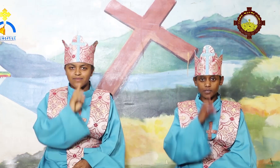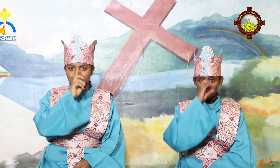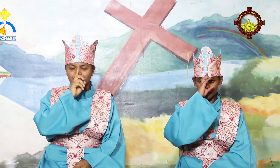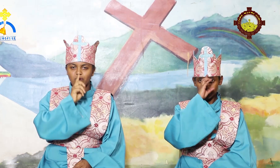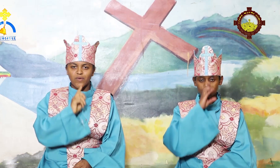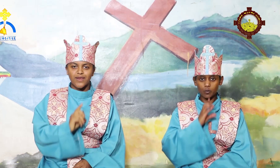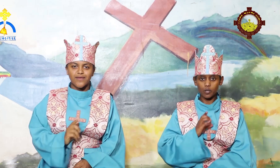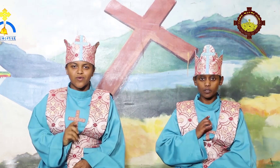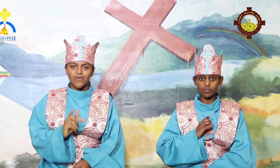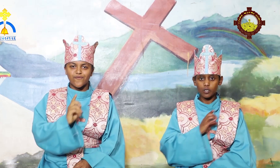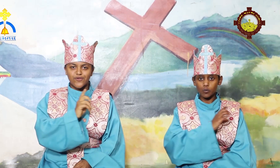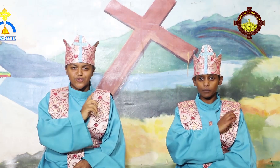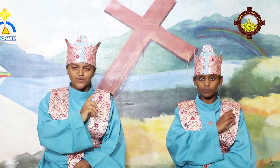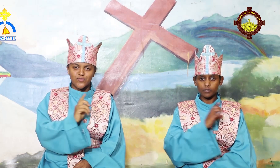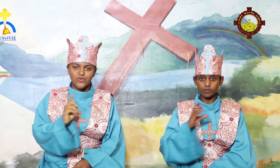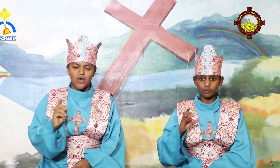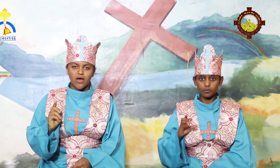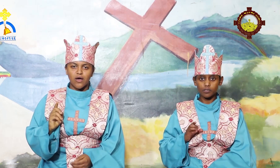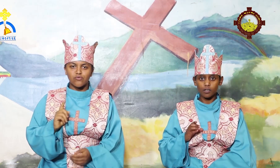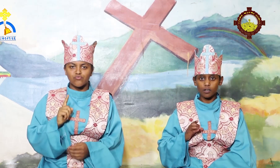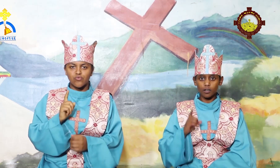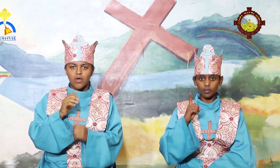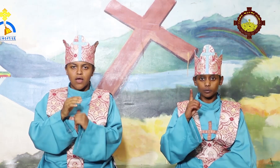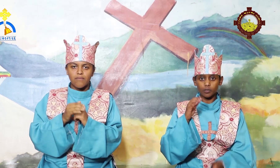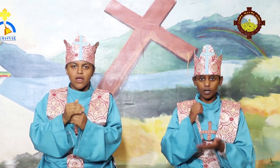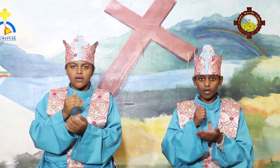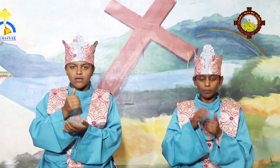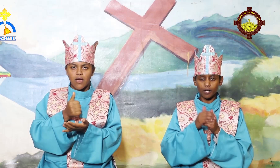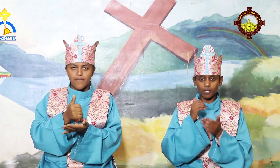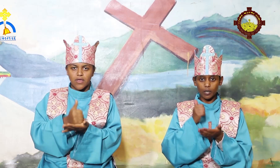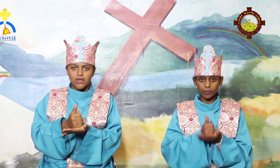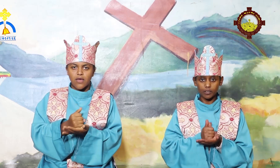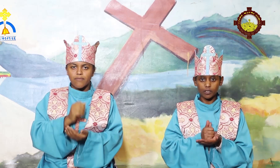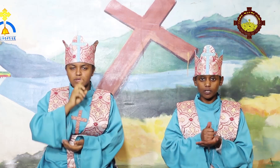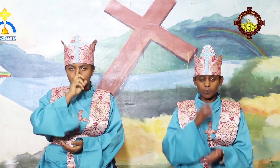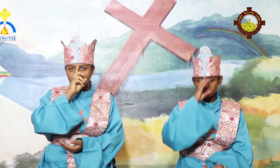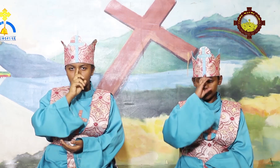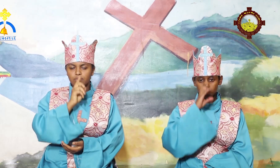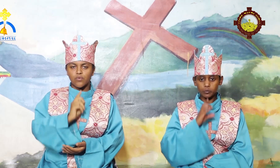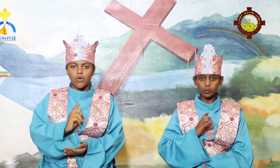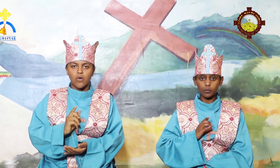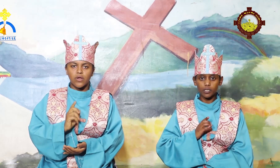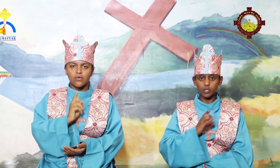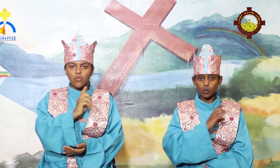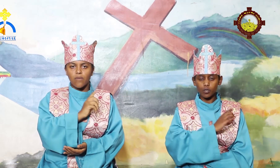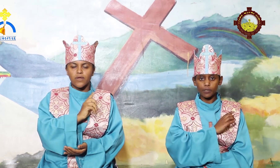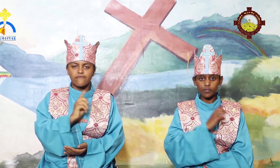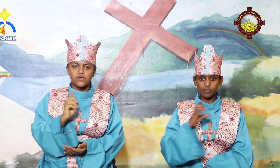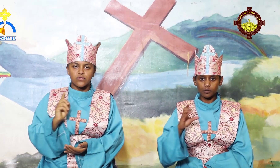በስመ አብ ወወልድ ወመንፈስ ቅዱስ አሐዱ አምላክ አሜን። በስመ አብ ወወልድ